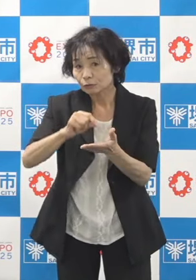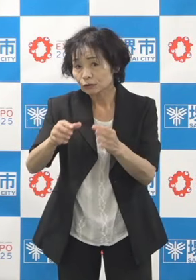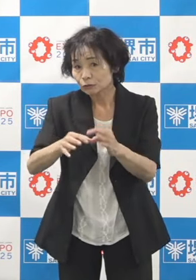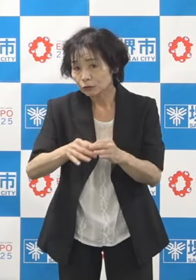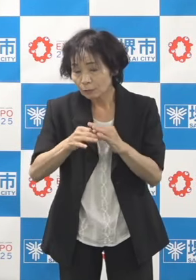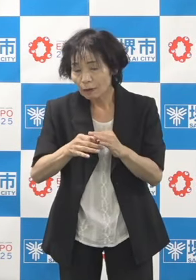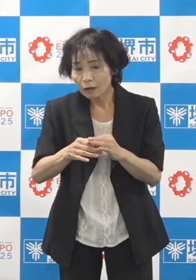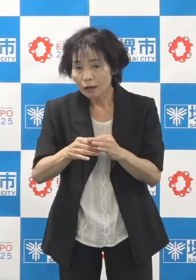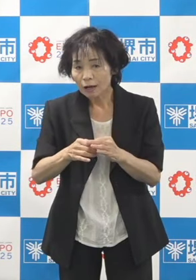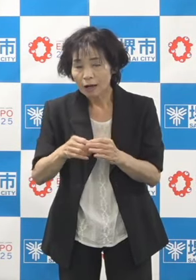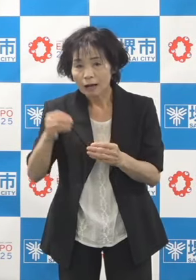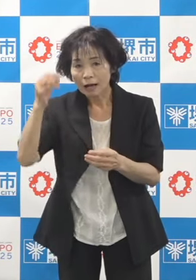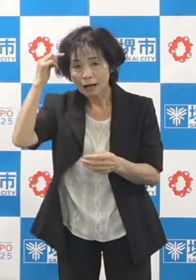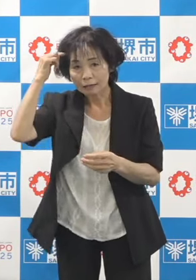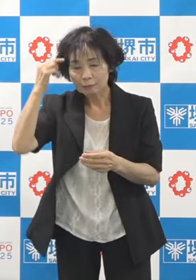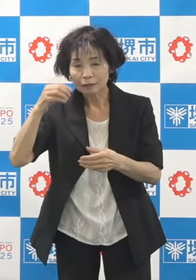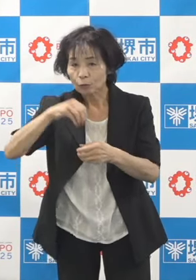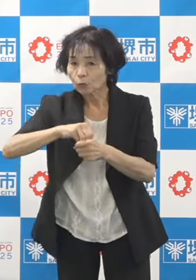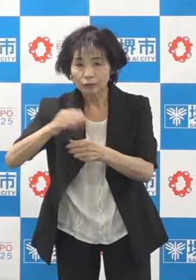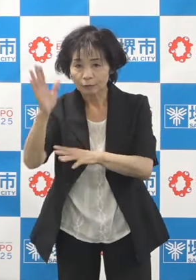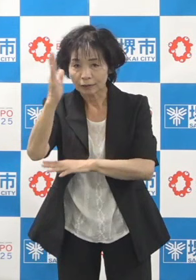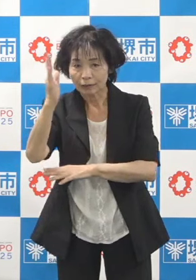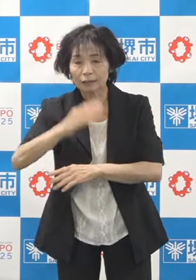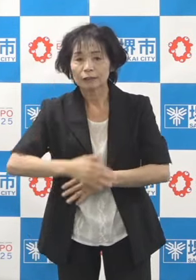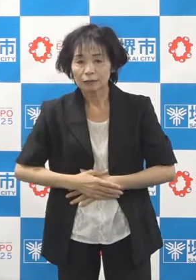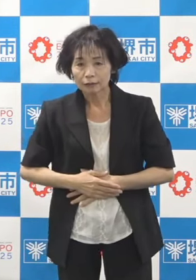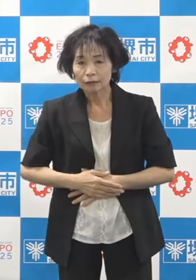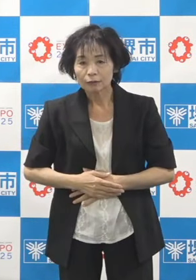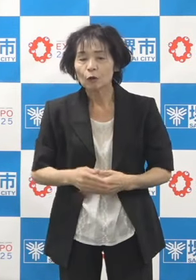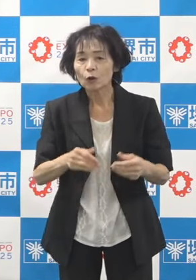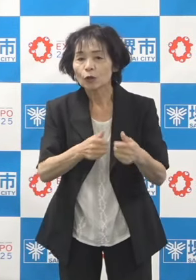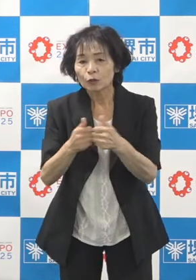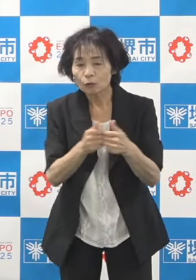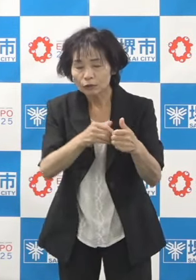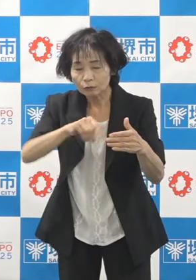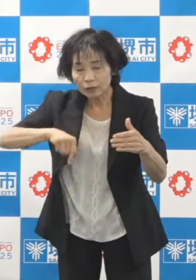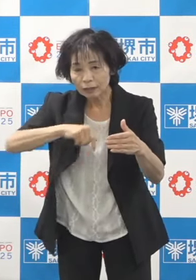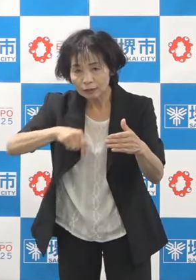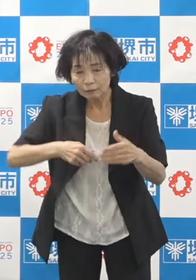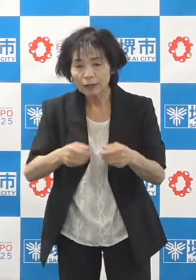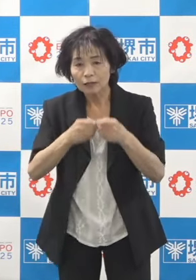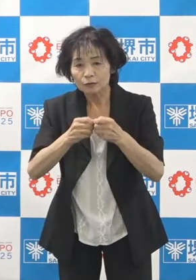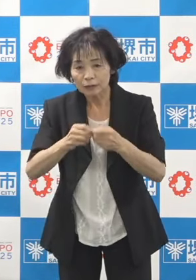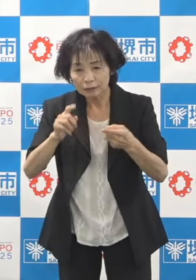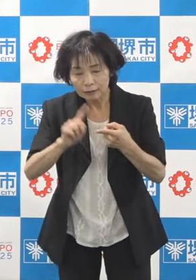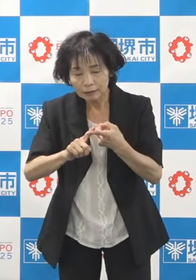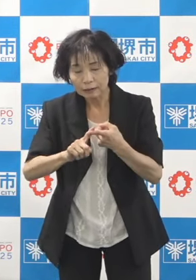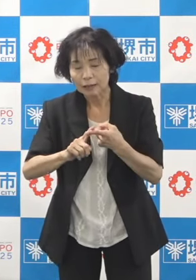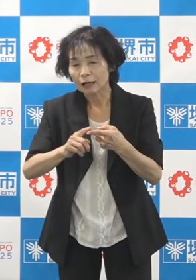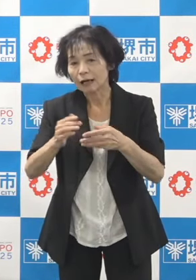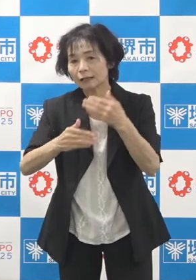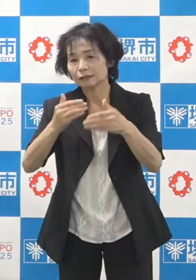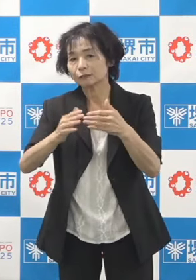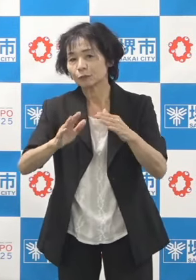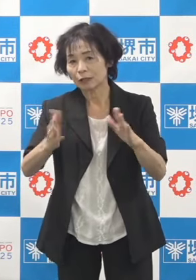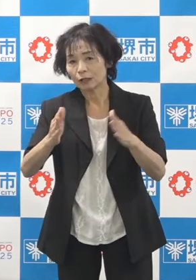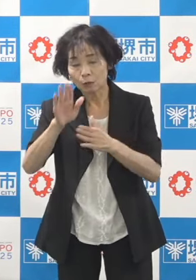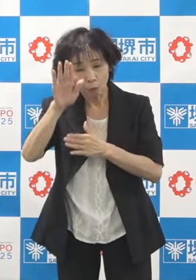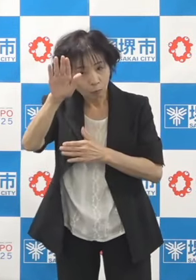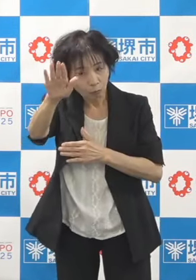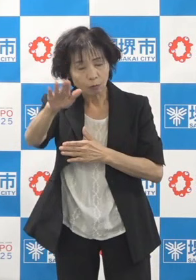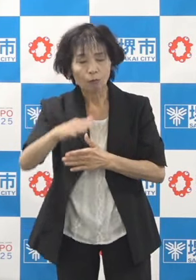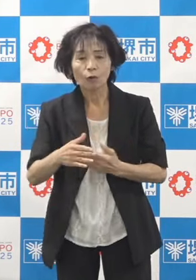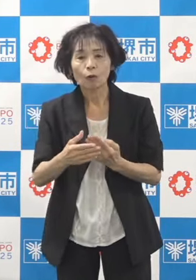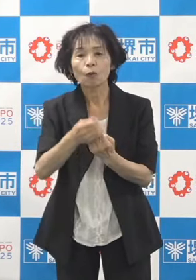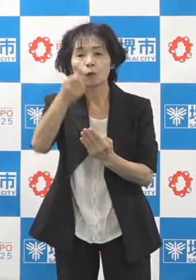ただ包括連携その協議の過程ではその話というのは具体的なところまでは詰めておりませんが、今後包括連携協